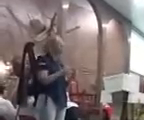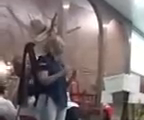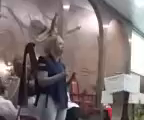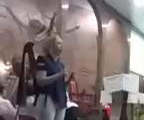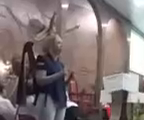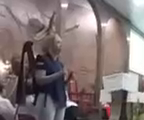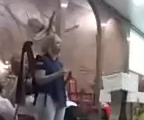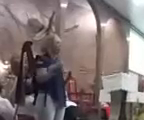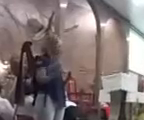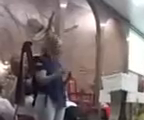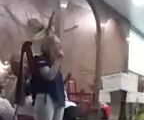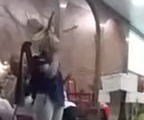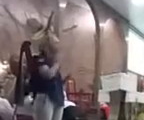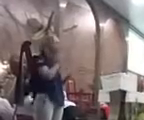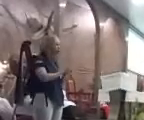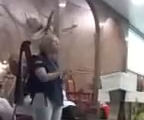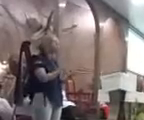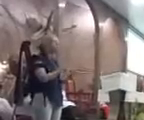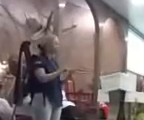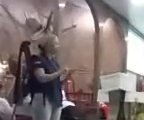existe.